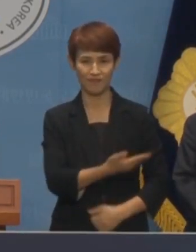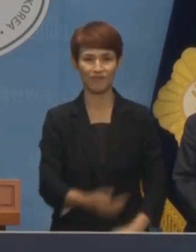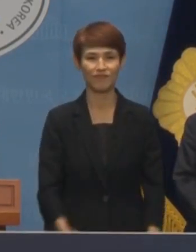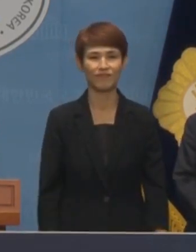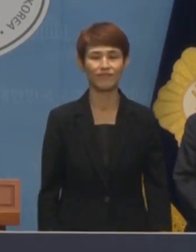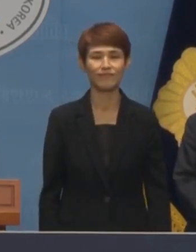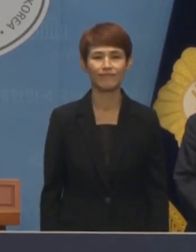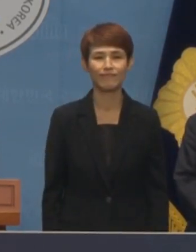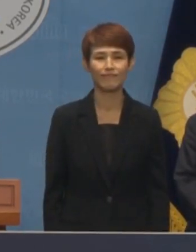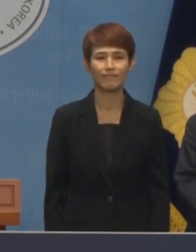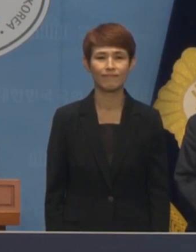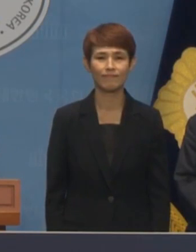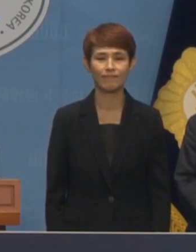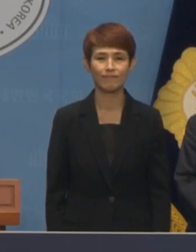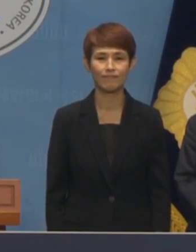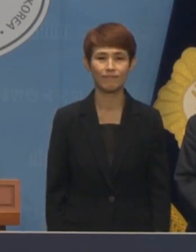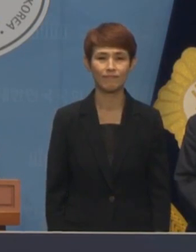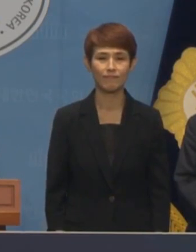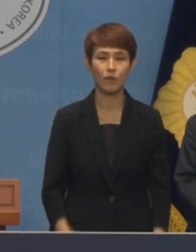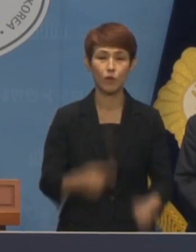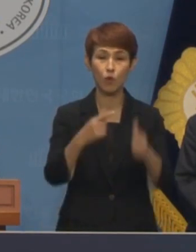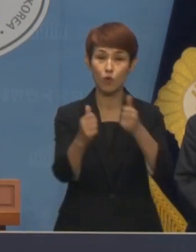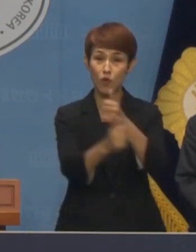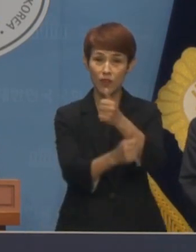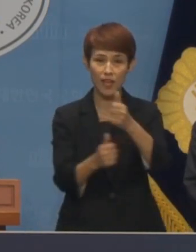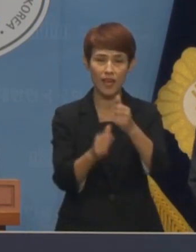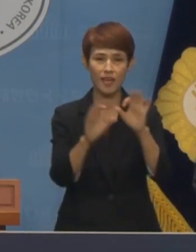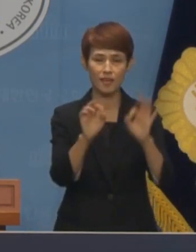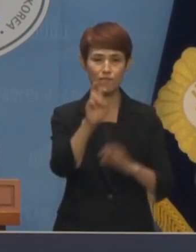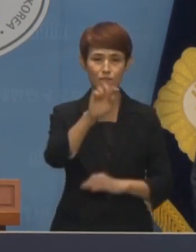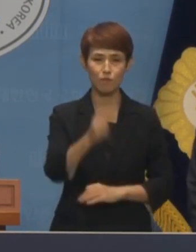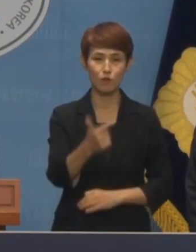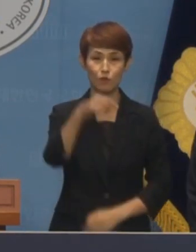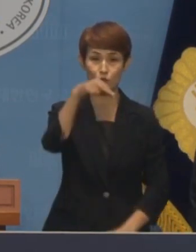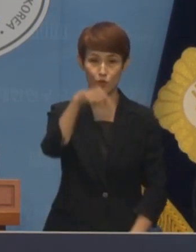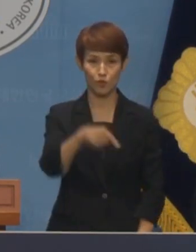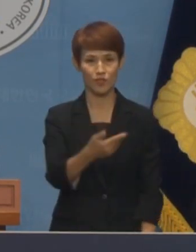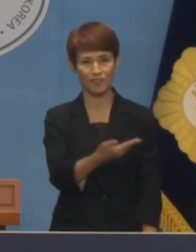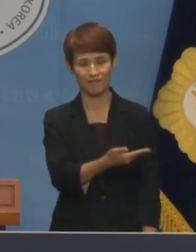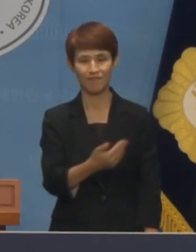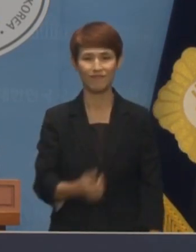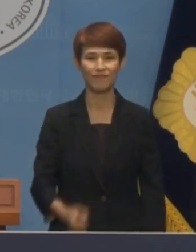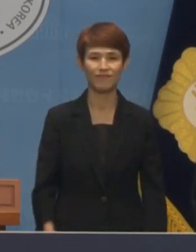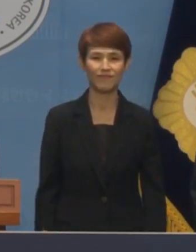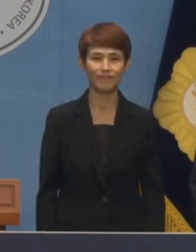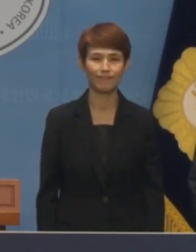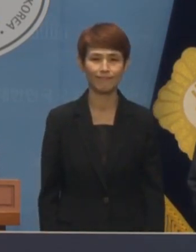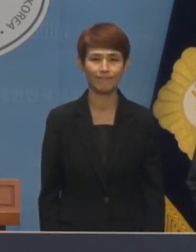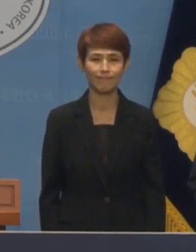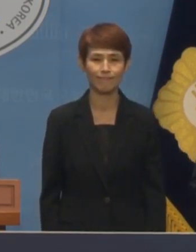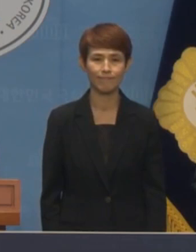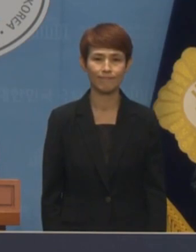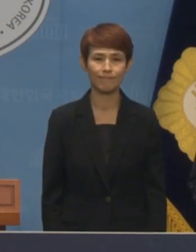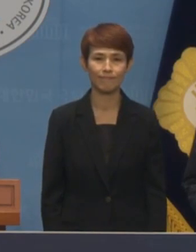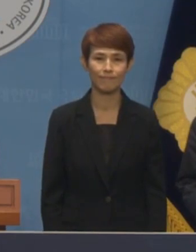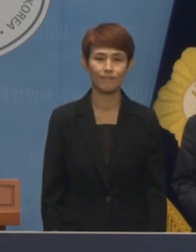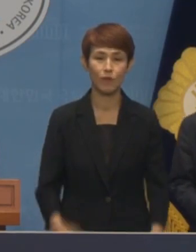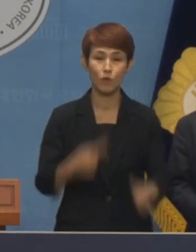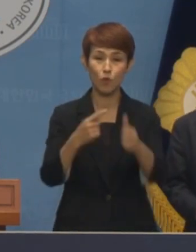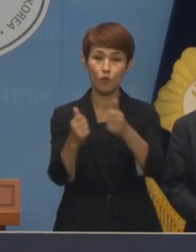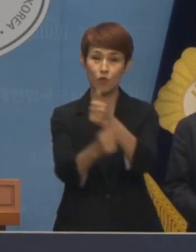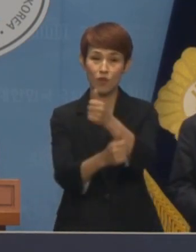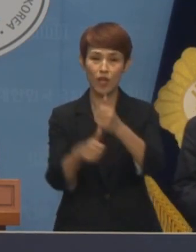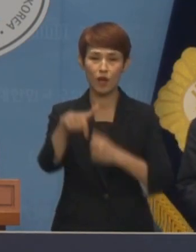주셨습니다. 더불어민주당 교육위원회 김문수 의원님 참석해 주셨습니다. 더불어민주당